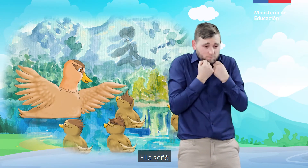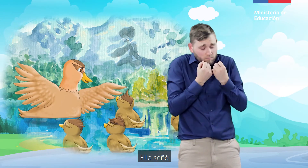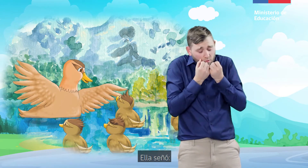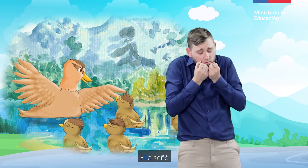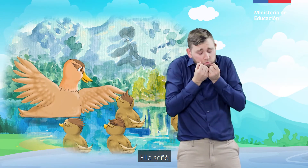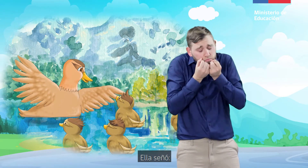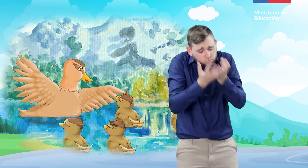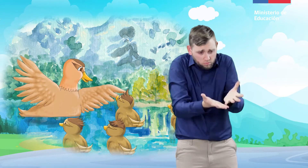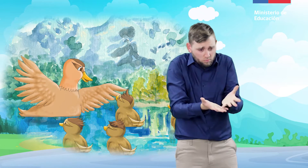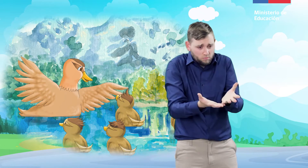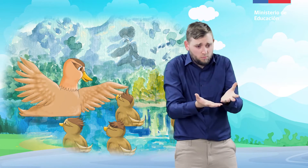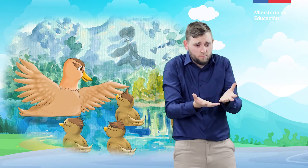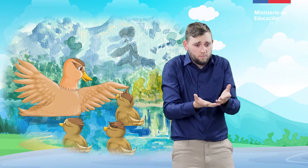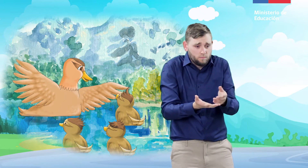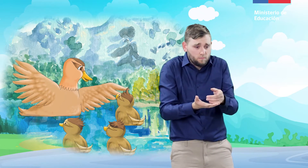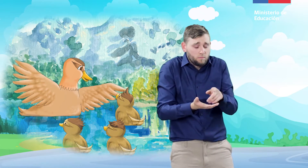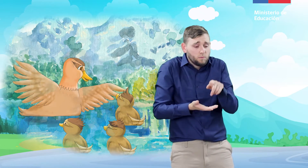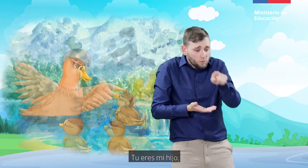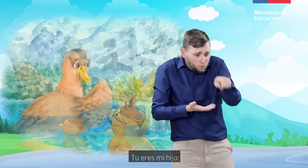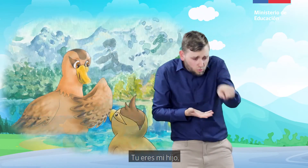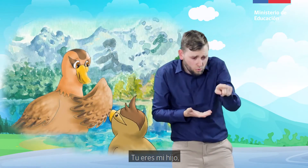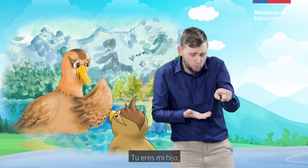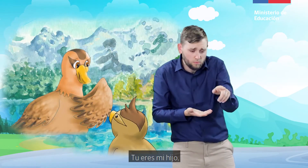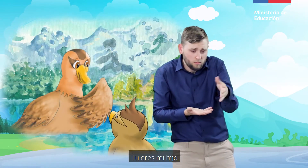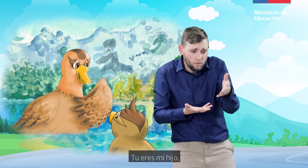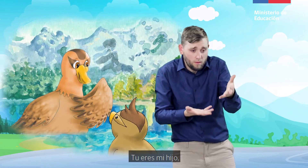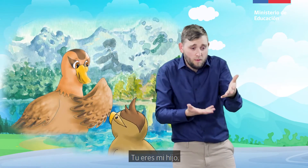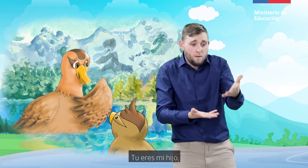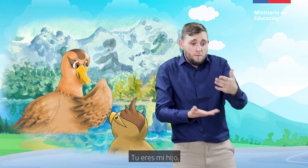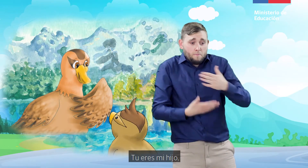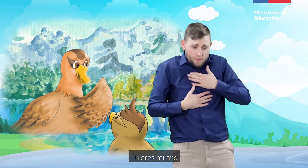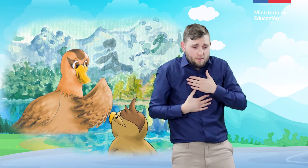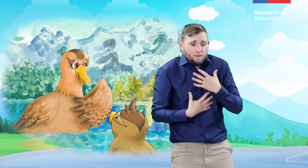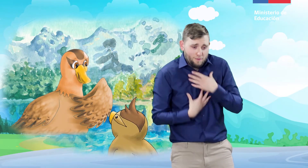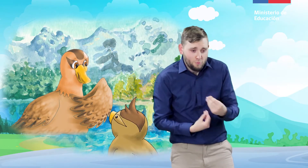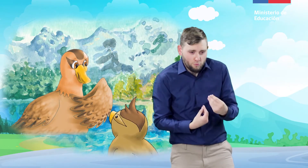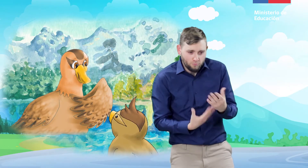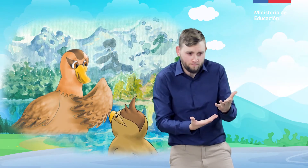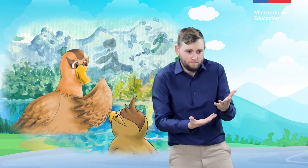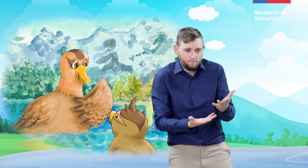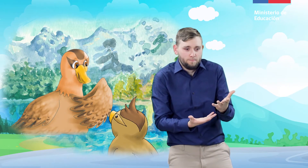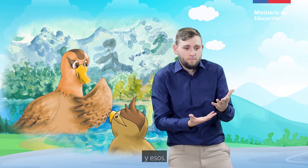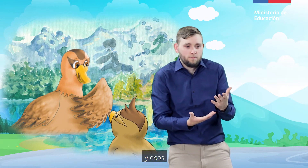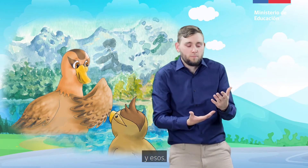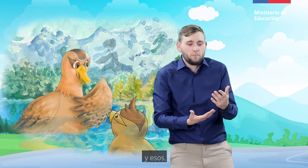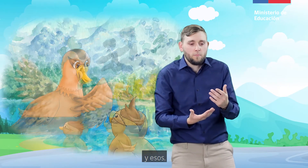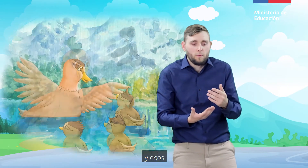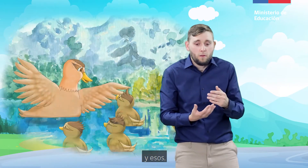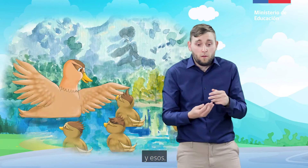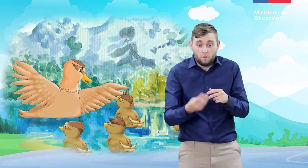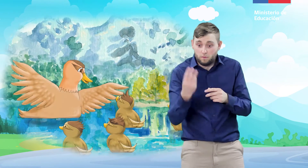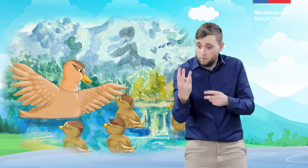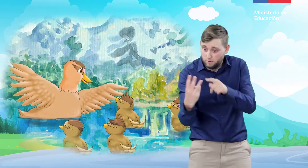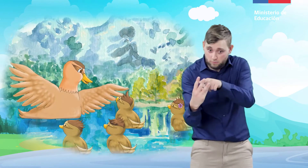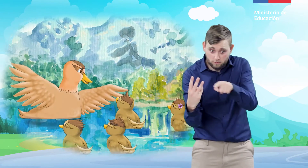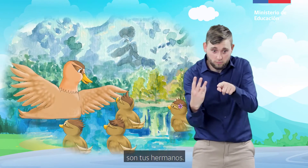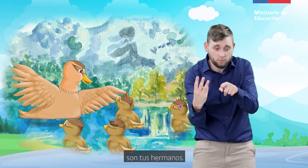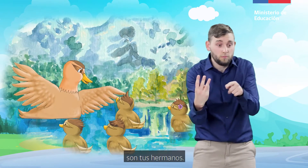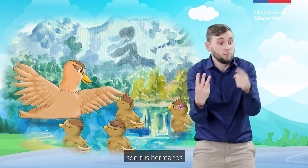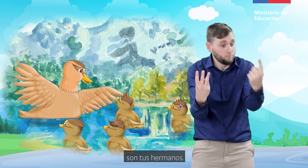Ella señó: tú eres mi hijo. Y esos son